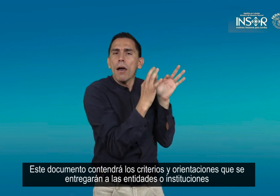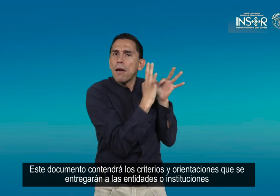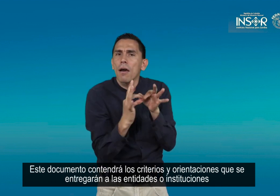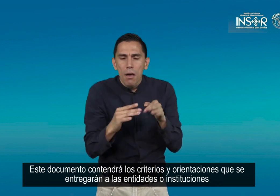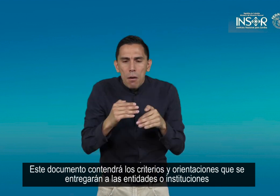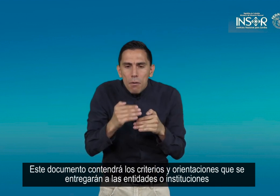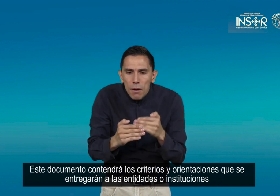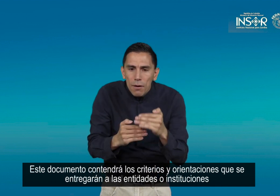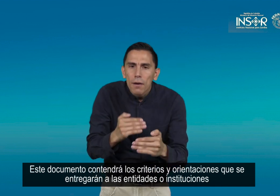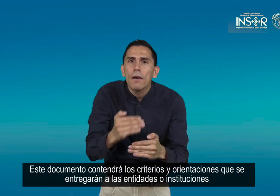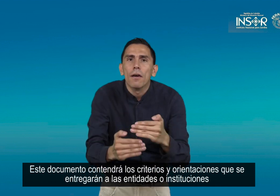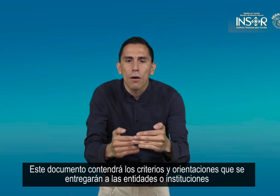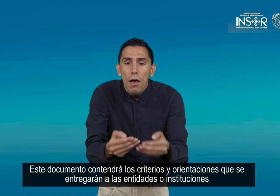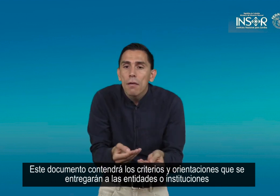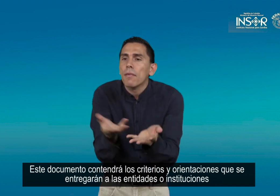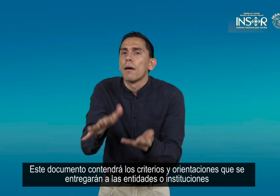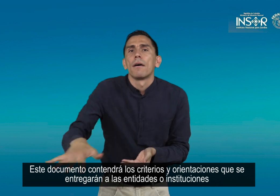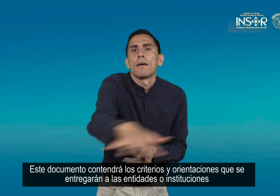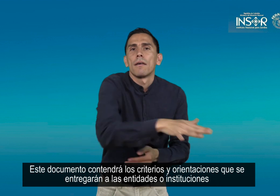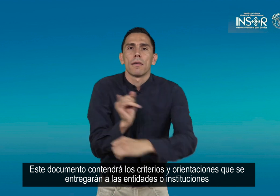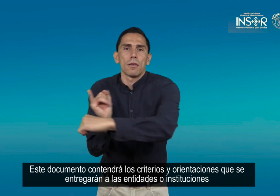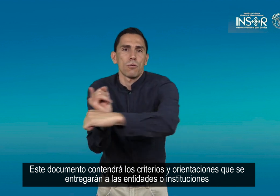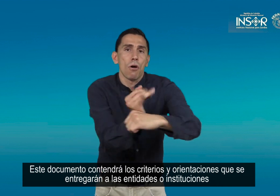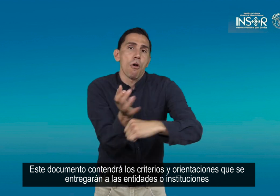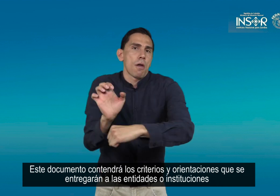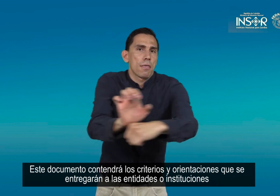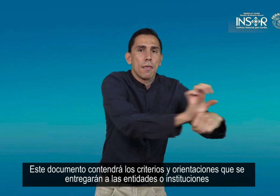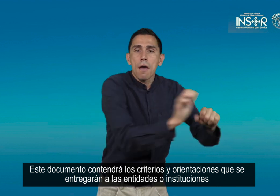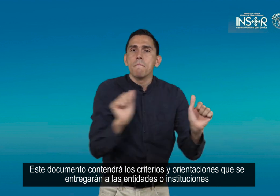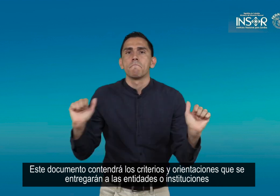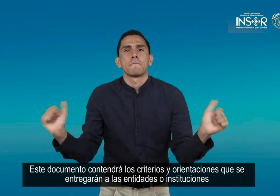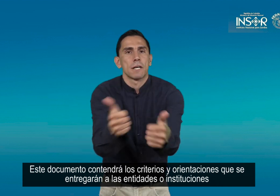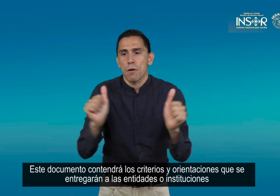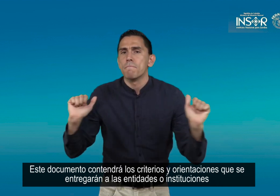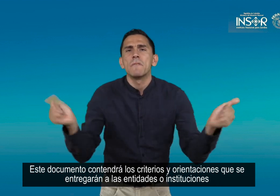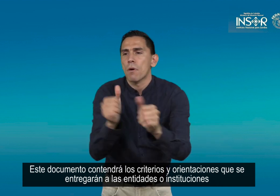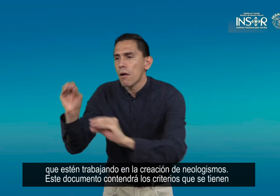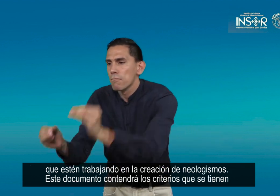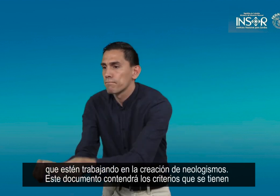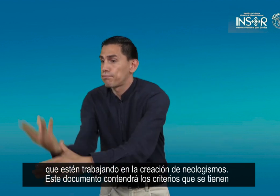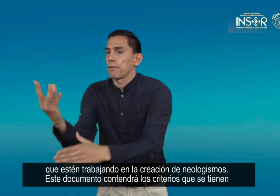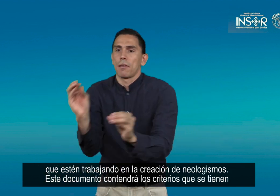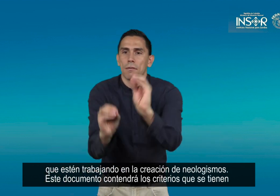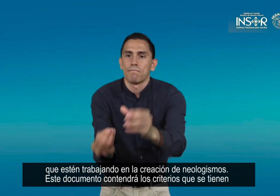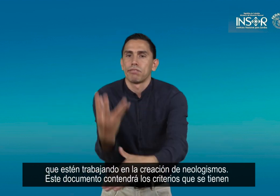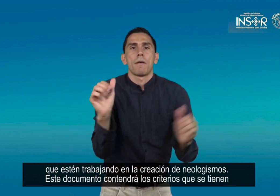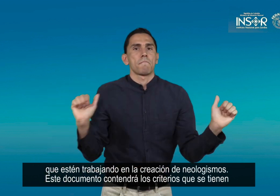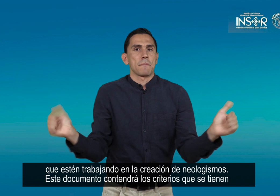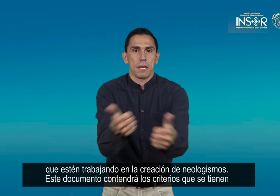los criterios y orientaciones que se entregarán a las entidades o instituciones que estén trabajando en